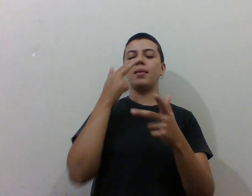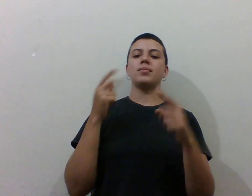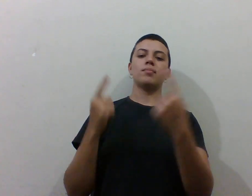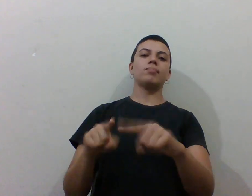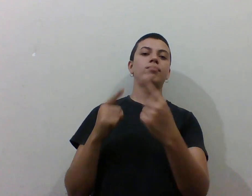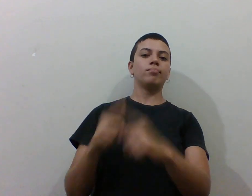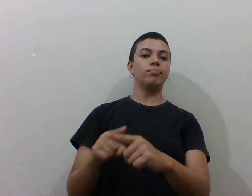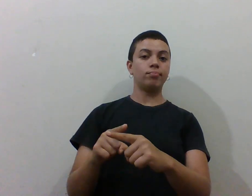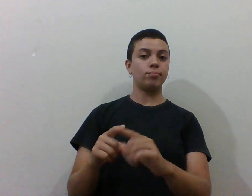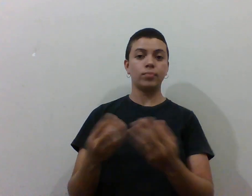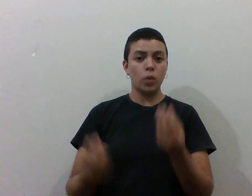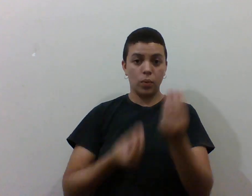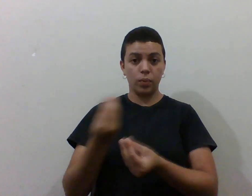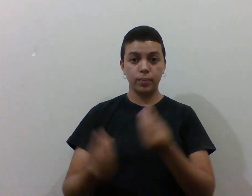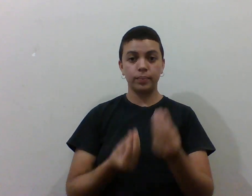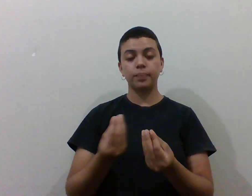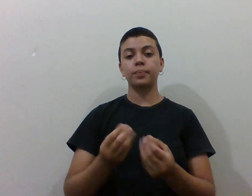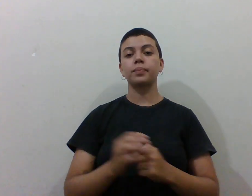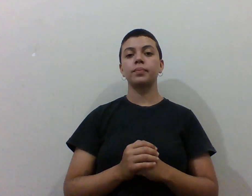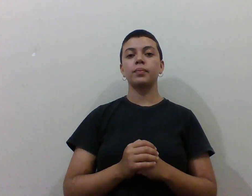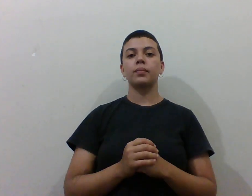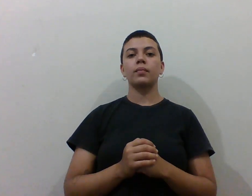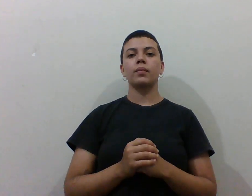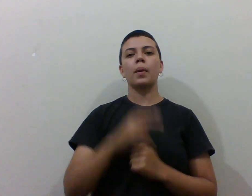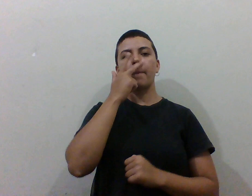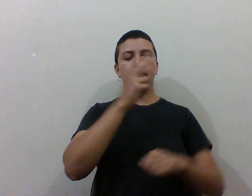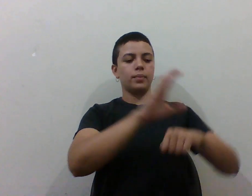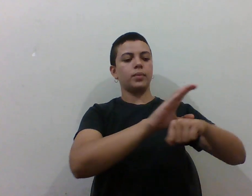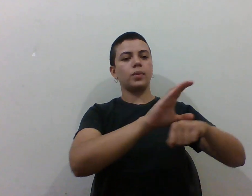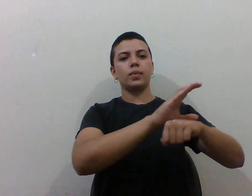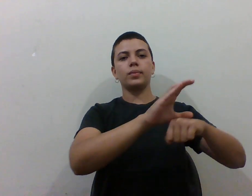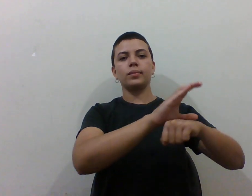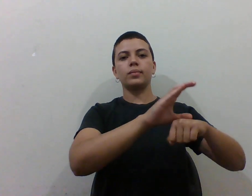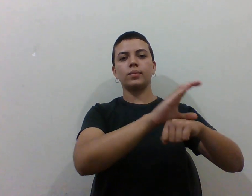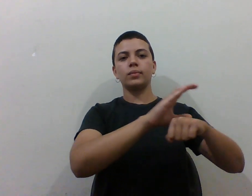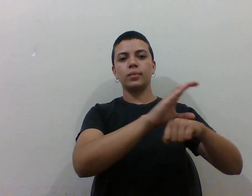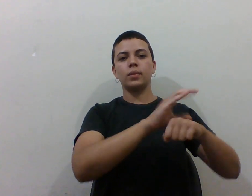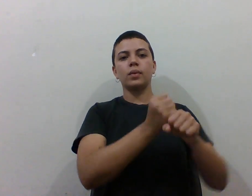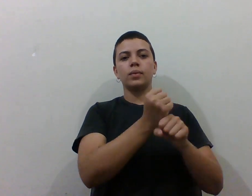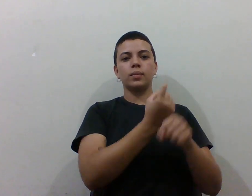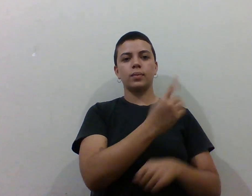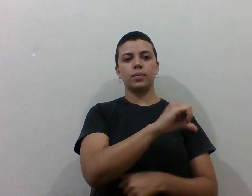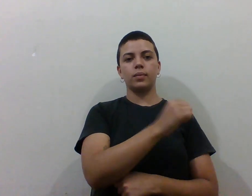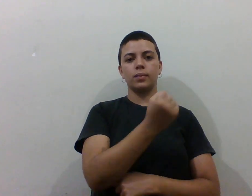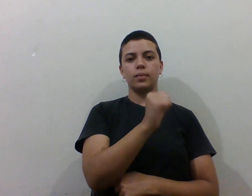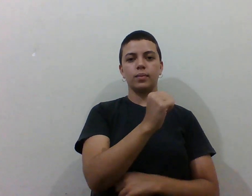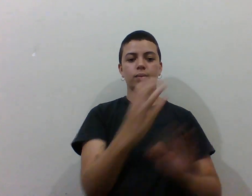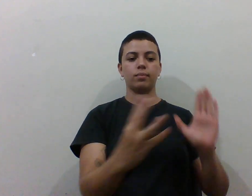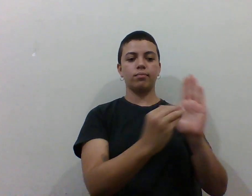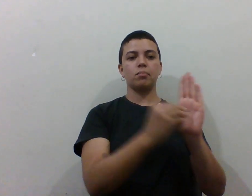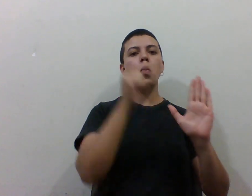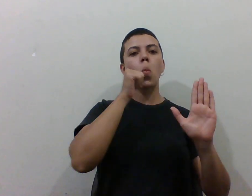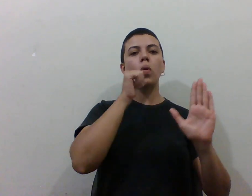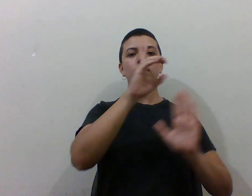fundamental e essencial reconhecer direitos das mulheres na Constituição de 88. Elas precisaram se esforçar muito